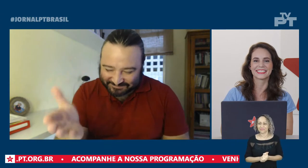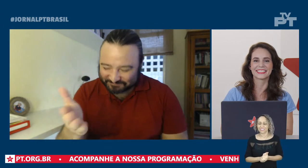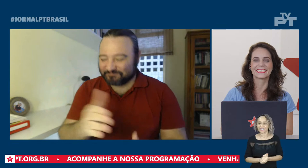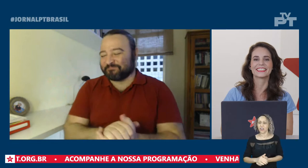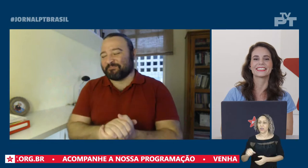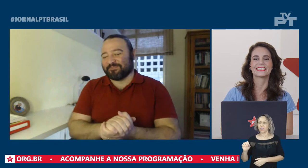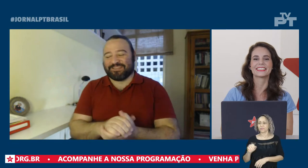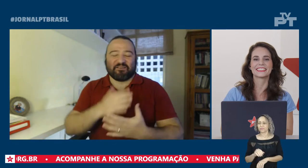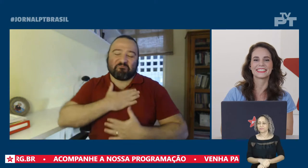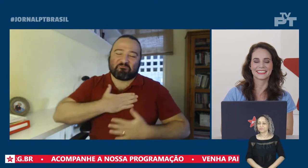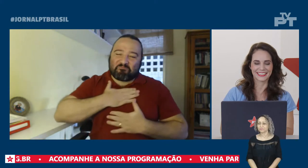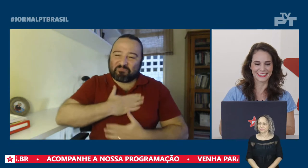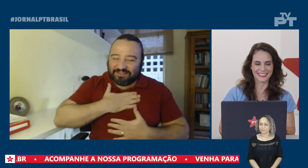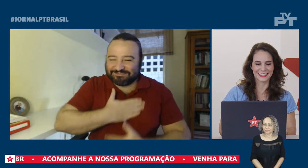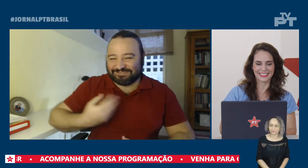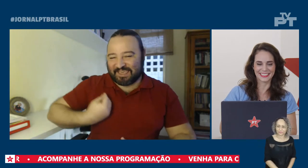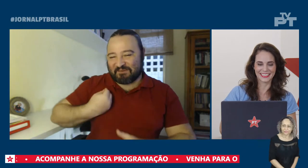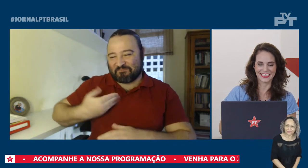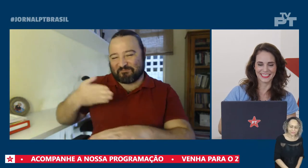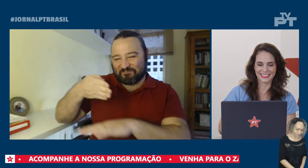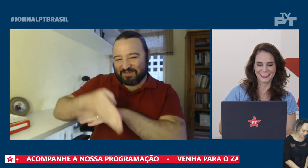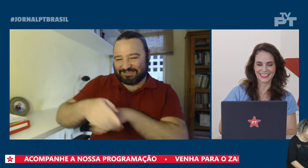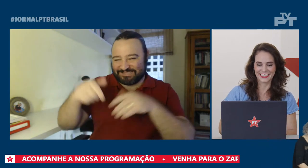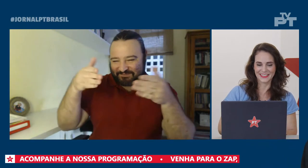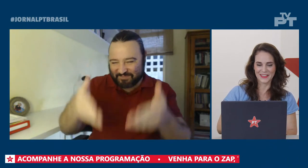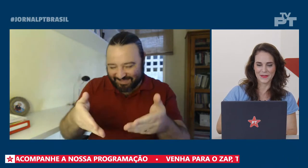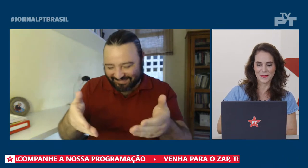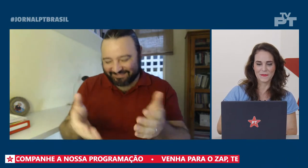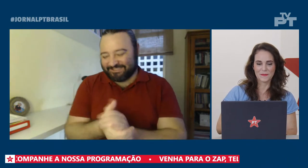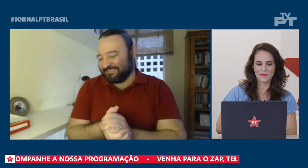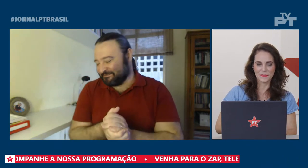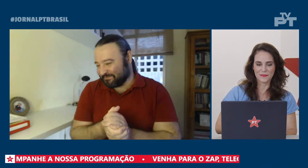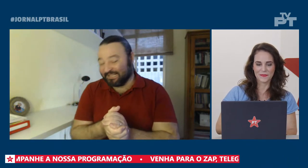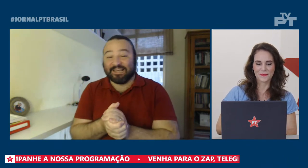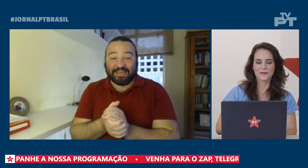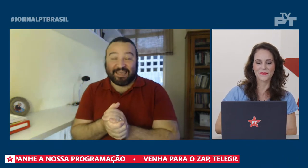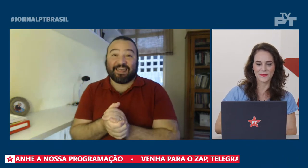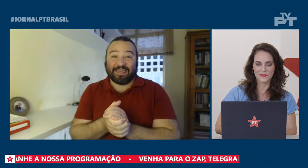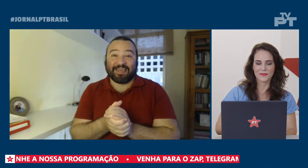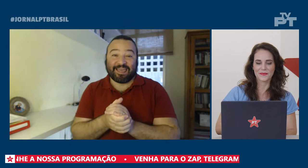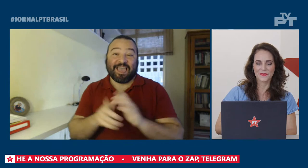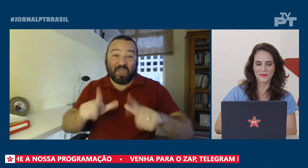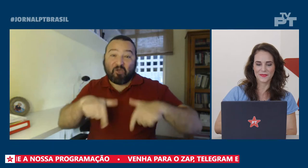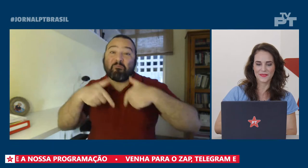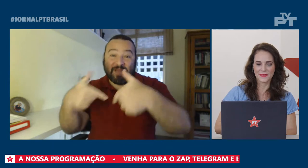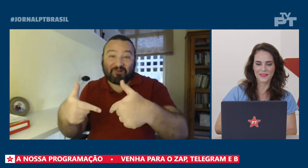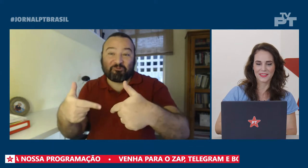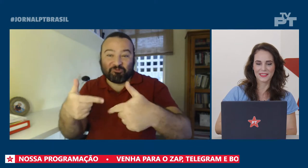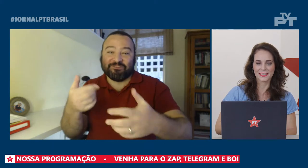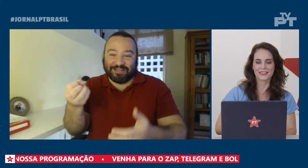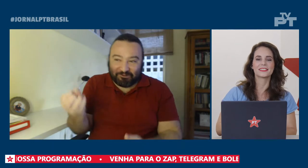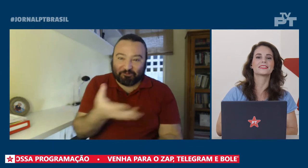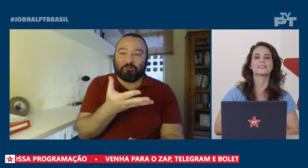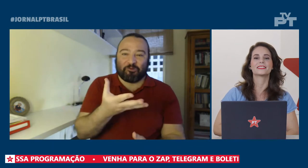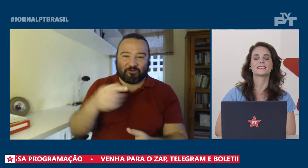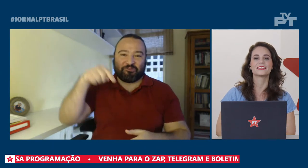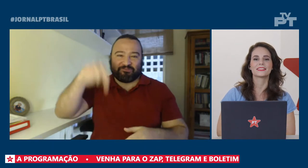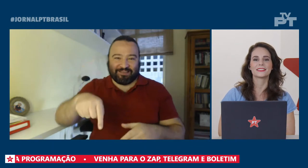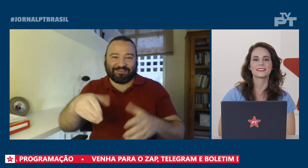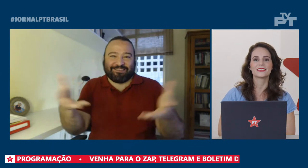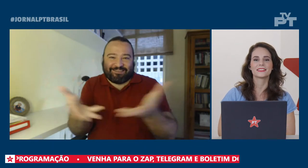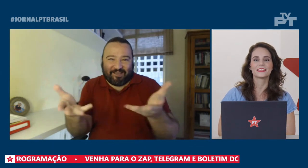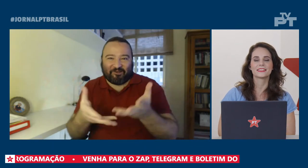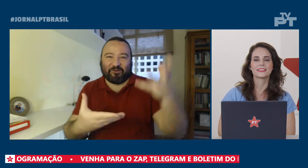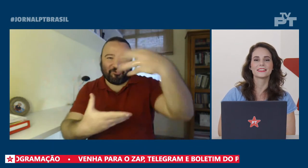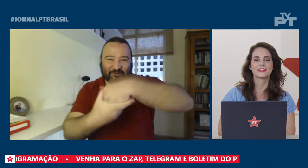Olá, muito obrigado, companheiros. Muito obrigado, companheira. É um prazer estar aqui participando desse momento.